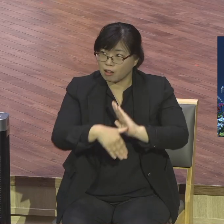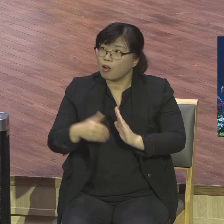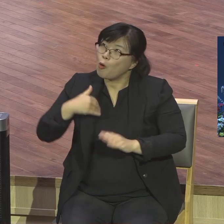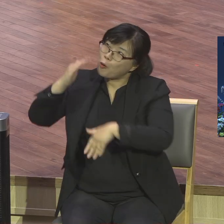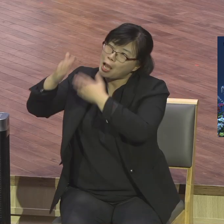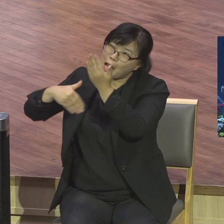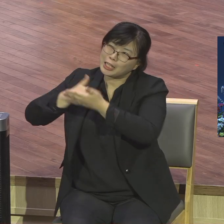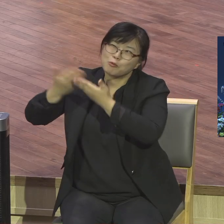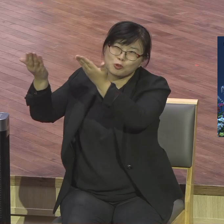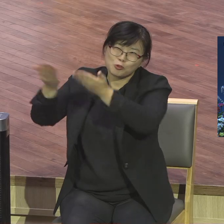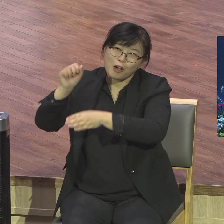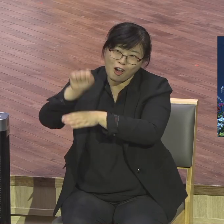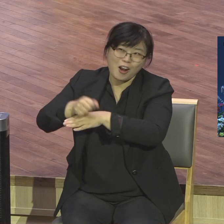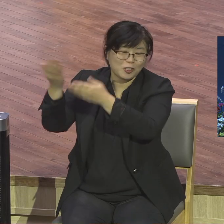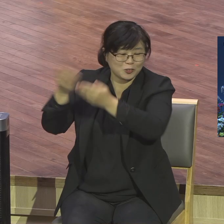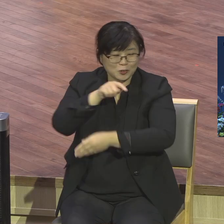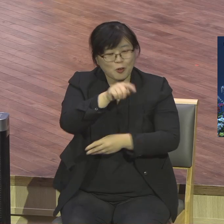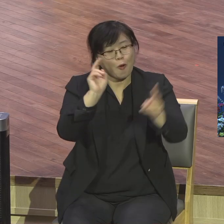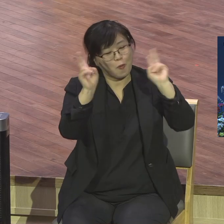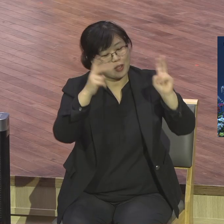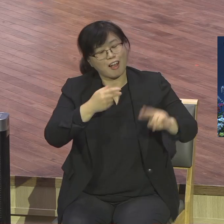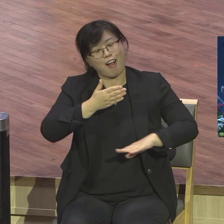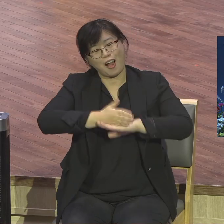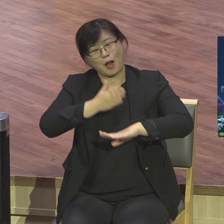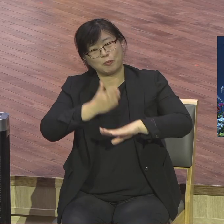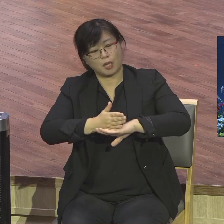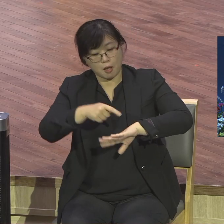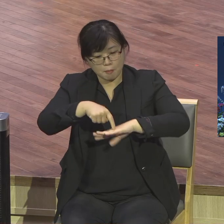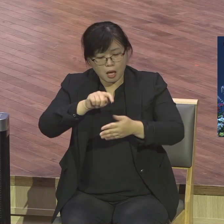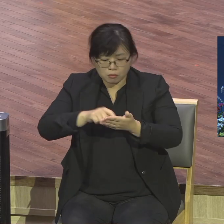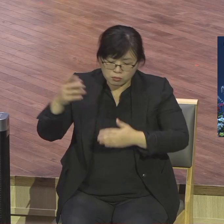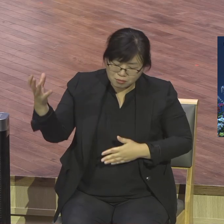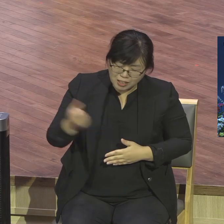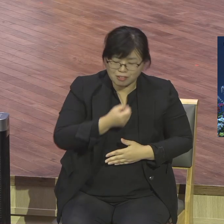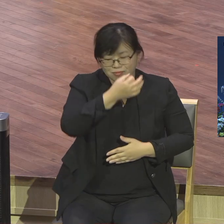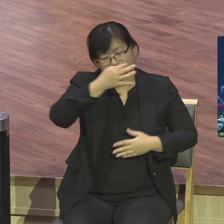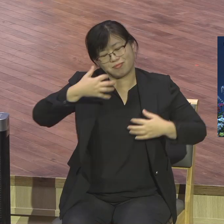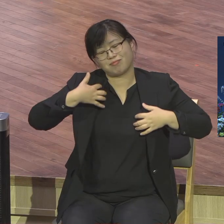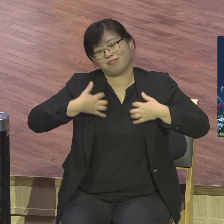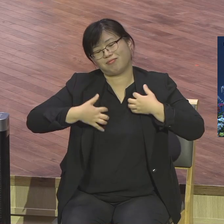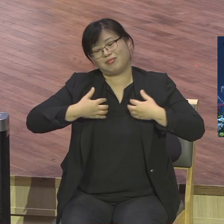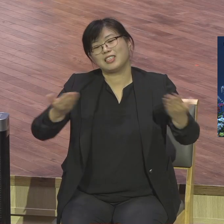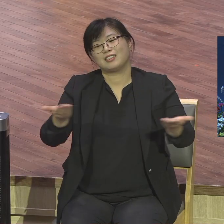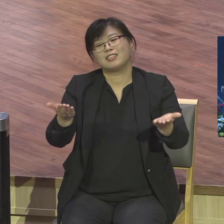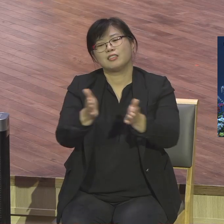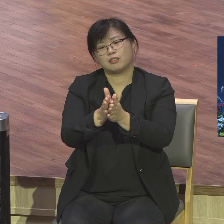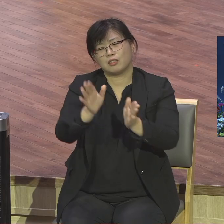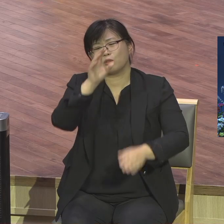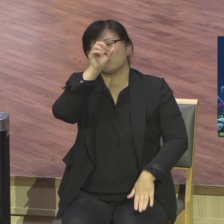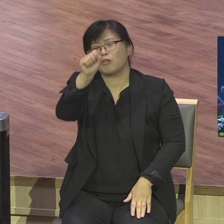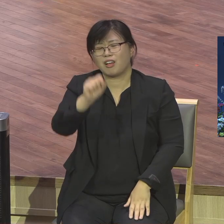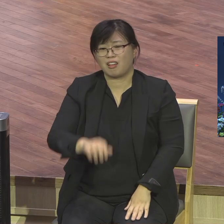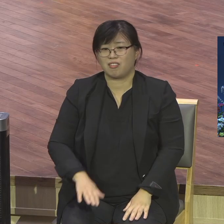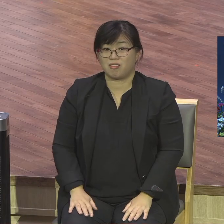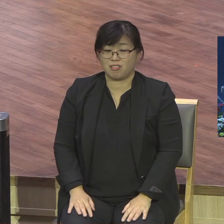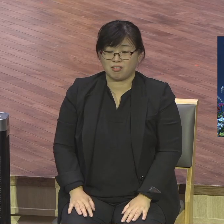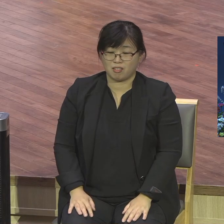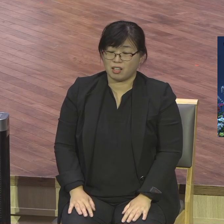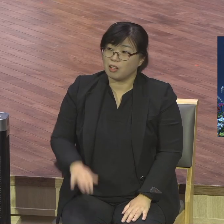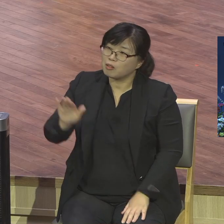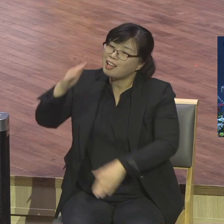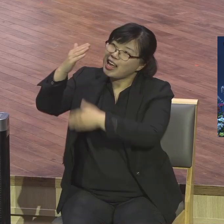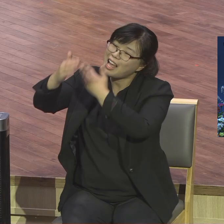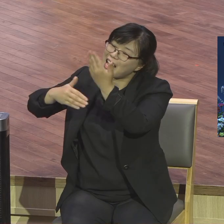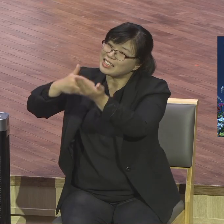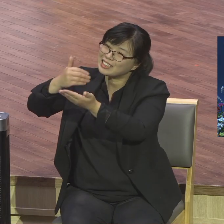하나님께서 우리에게 이걸 원하세요. 살아가며 신앙생활하고 하나님 성기면서 하나님 아버지라고 부르면서 사는